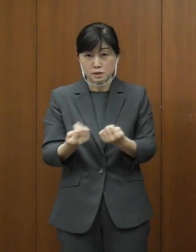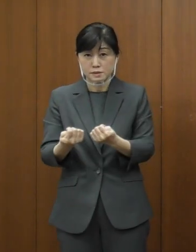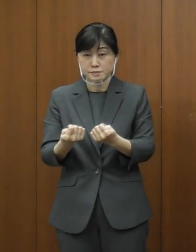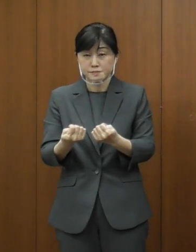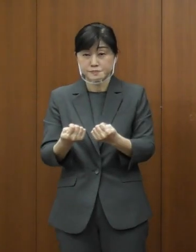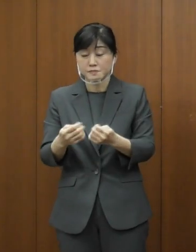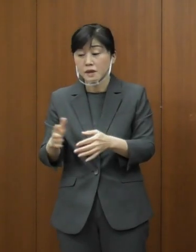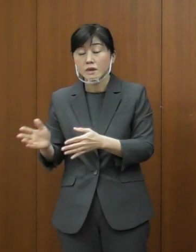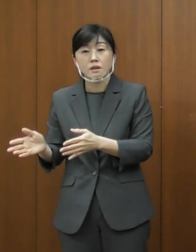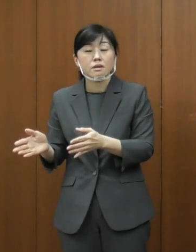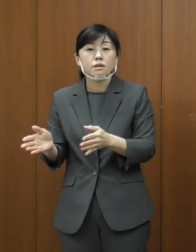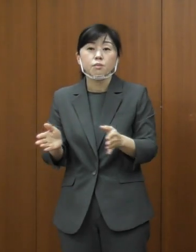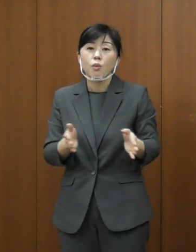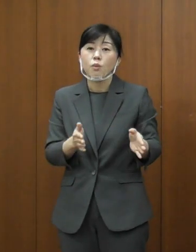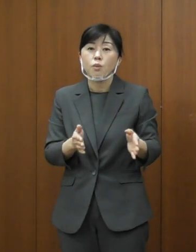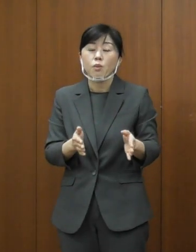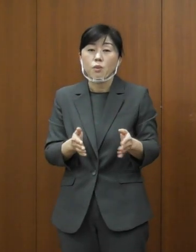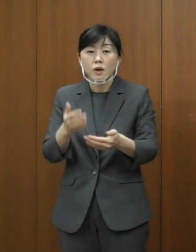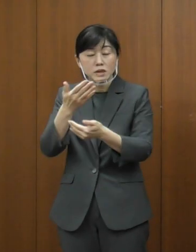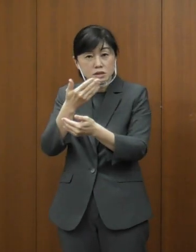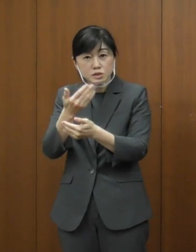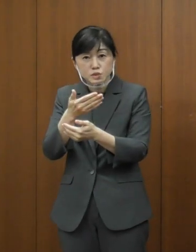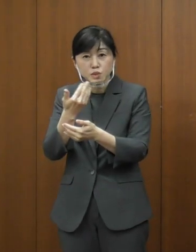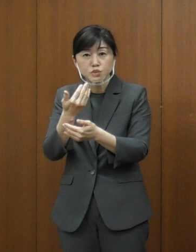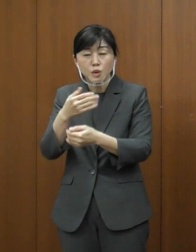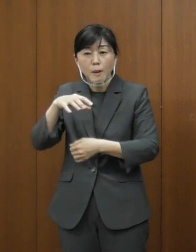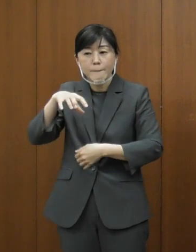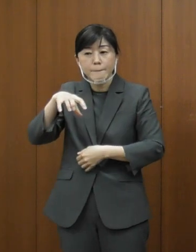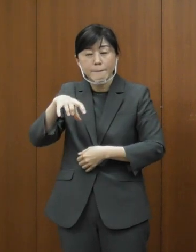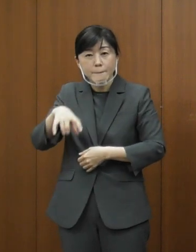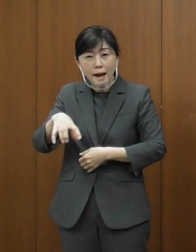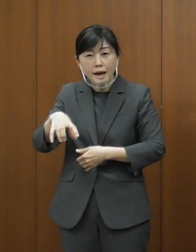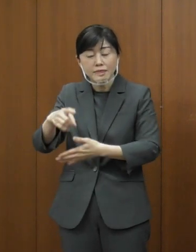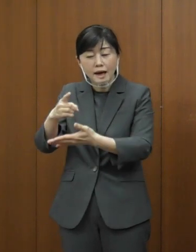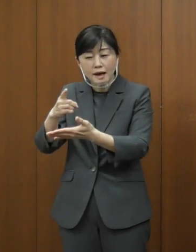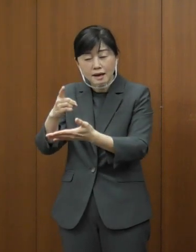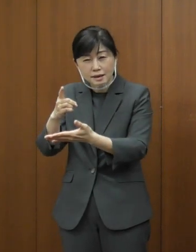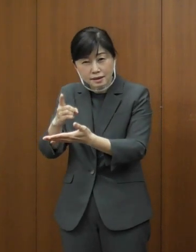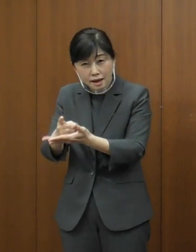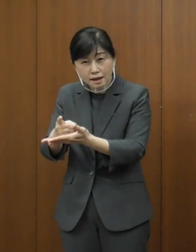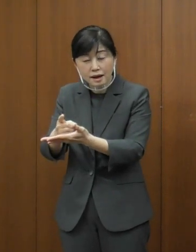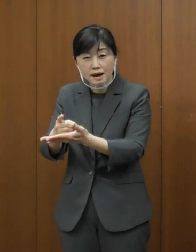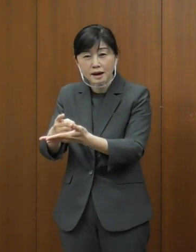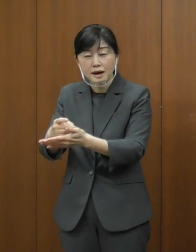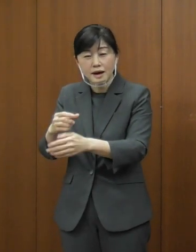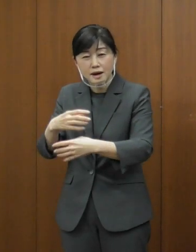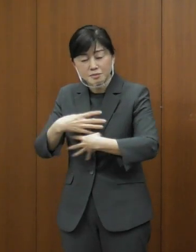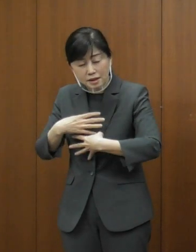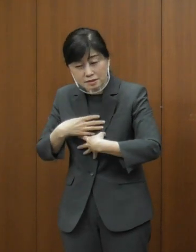方、その飲食の場だけがリスクがあるというわけではありません。